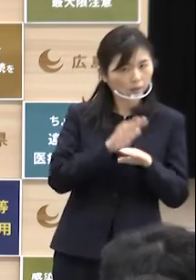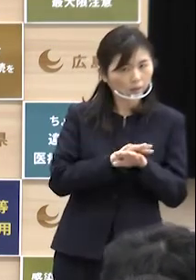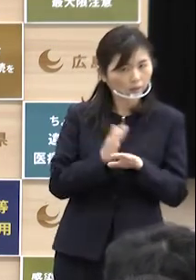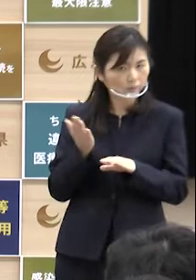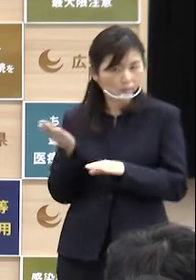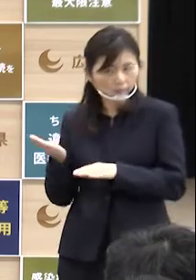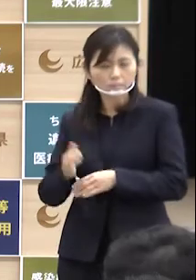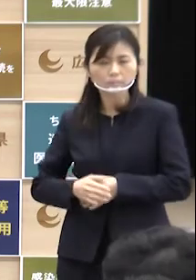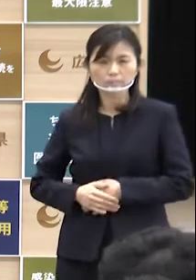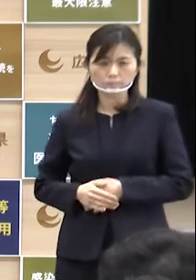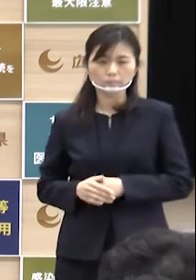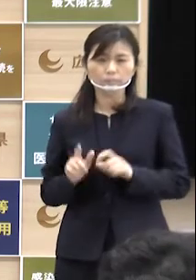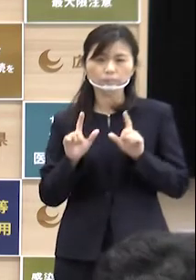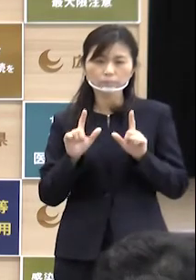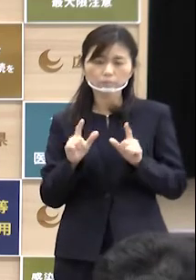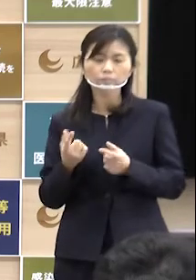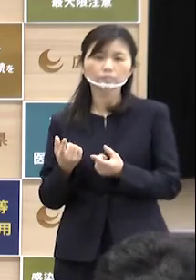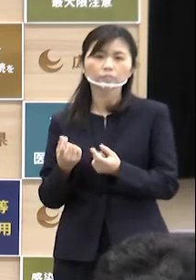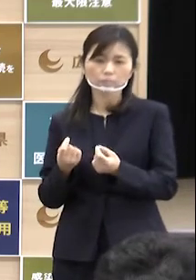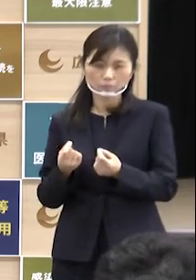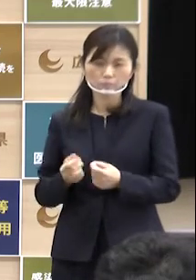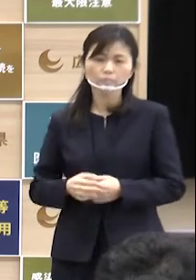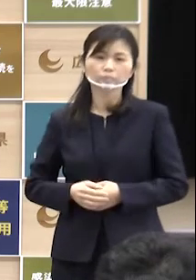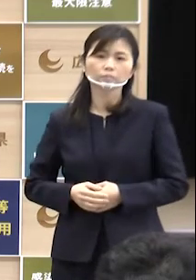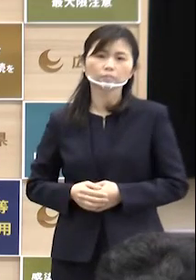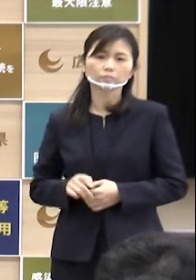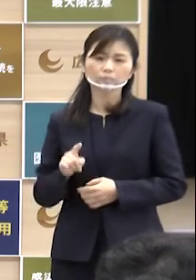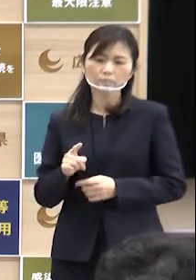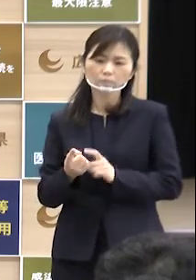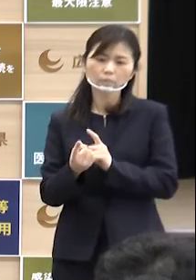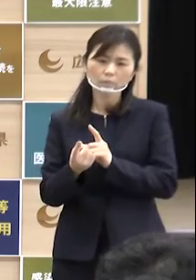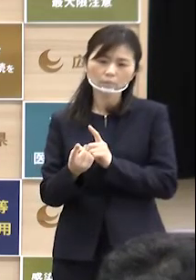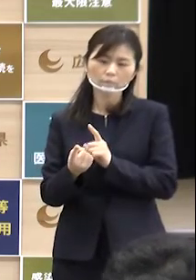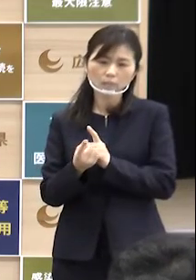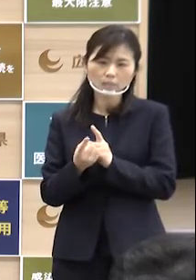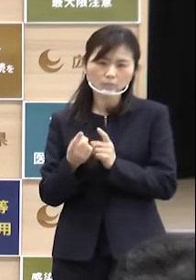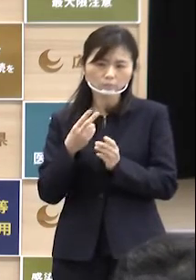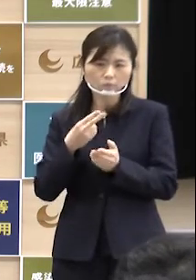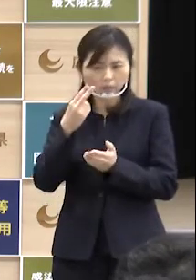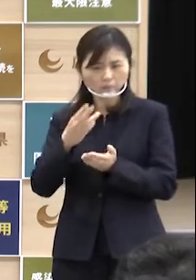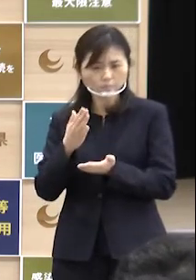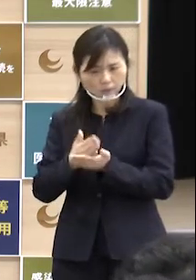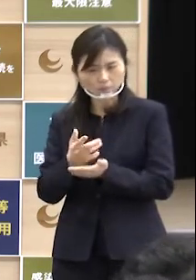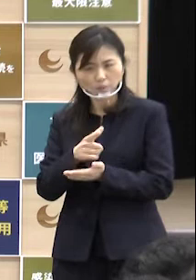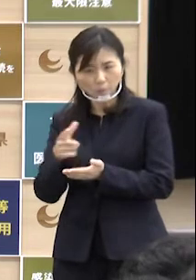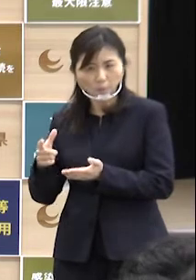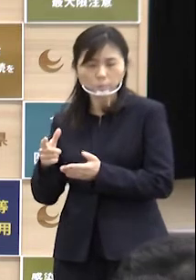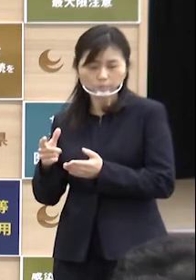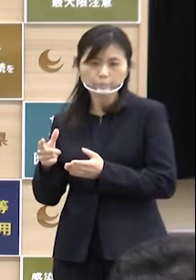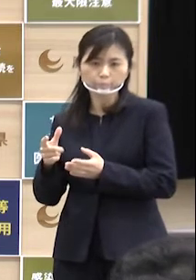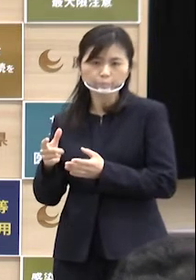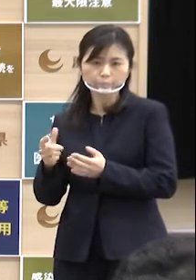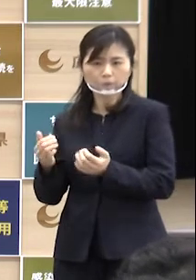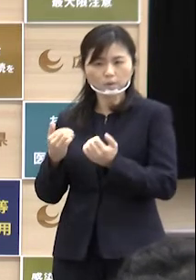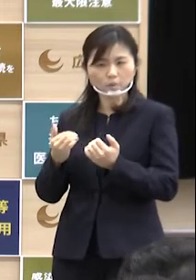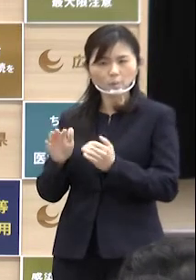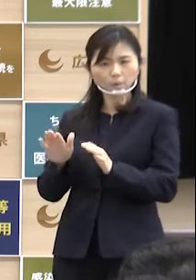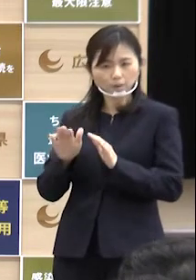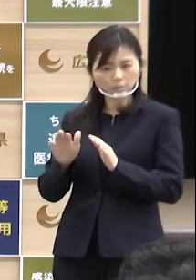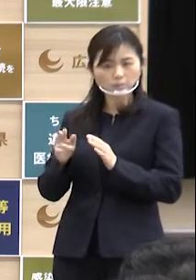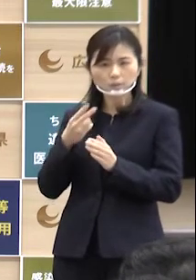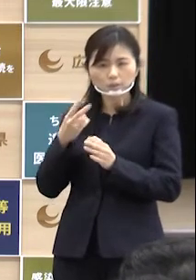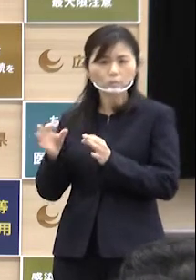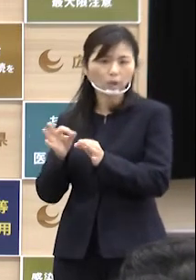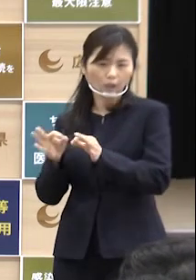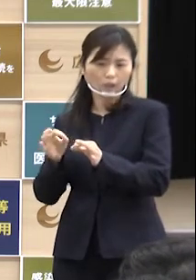直接的にこの対策の影響を受けて、いらっしゃる、飲食店はもちろんそうなんですけども、そこからこうつ